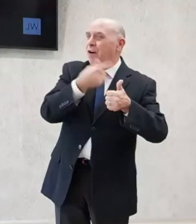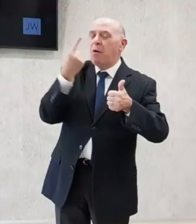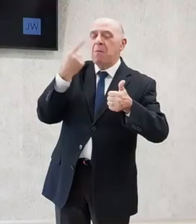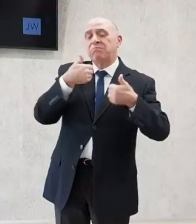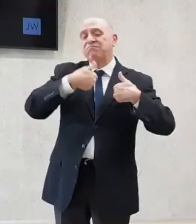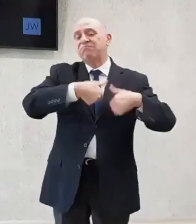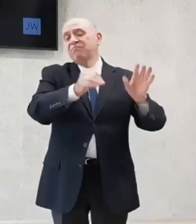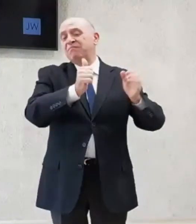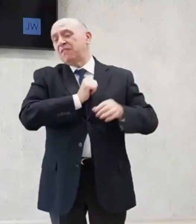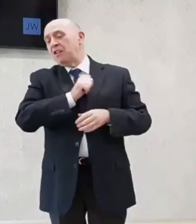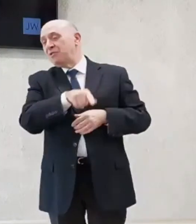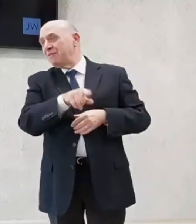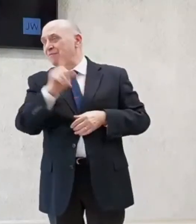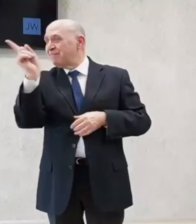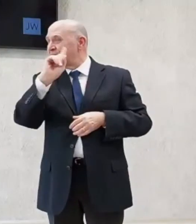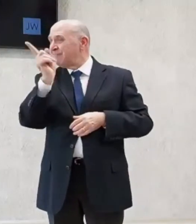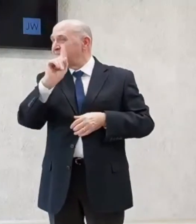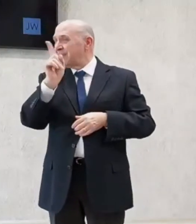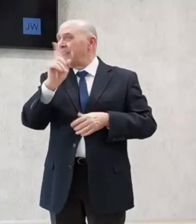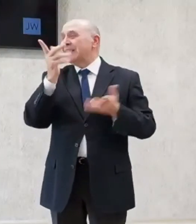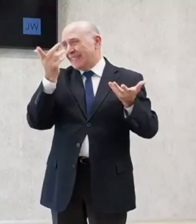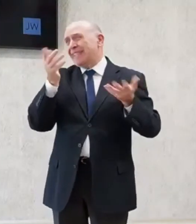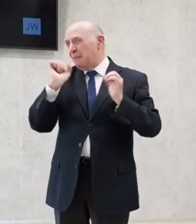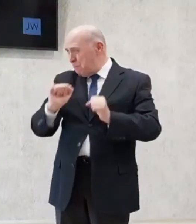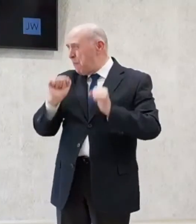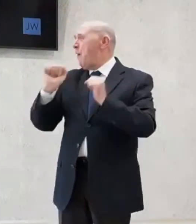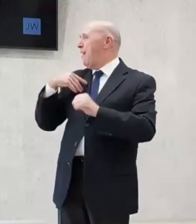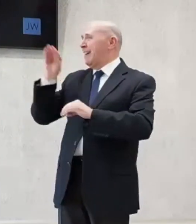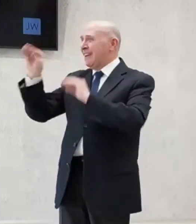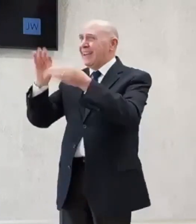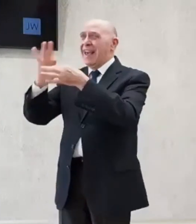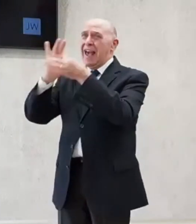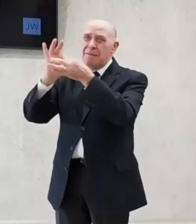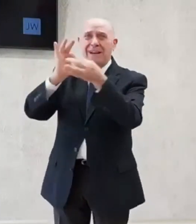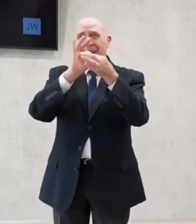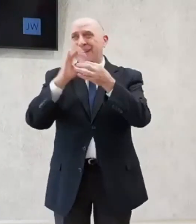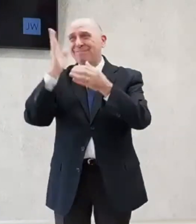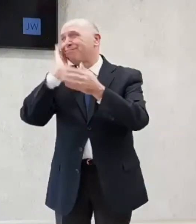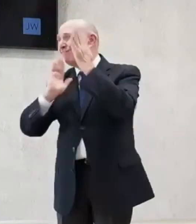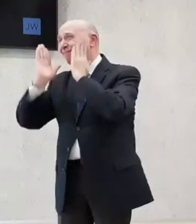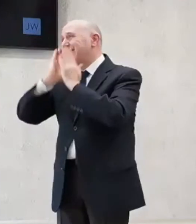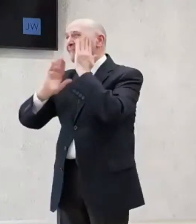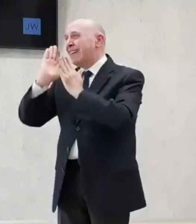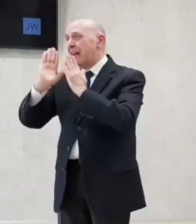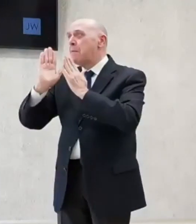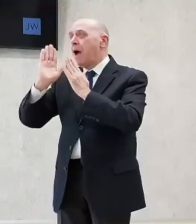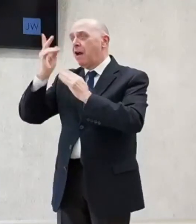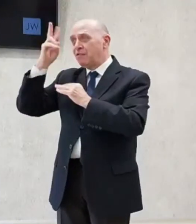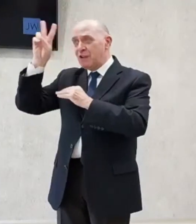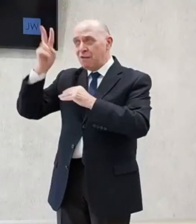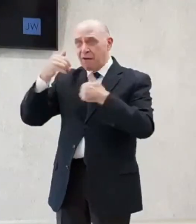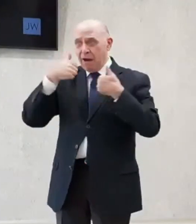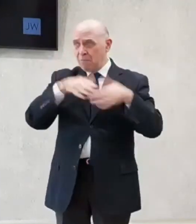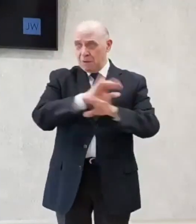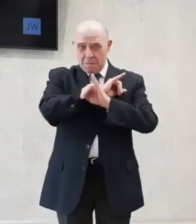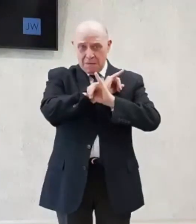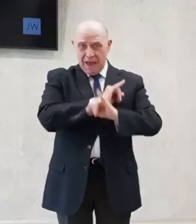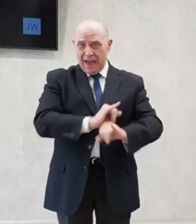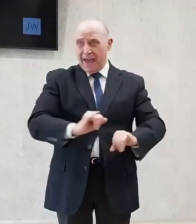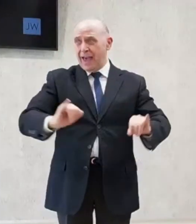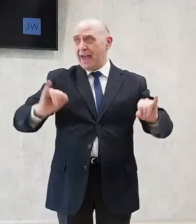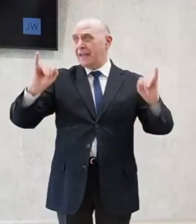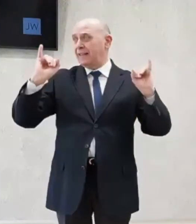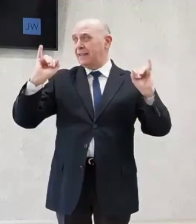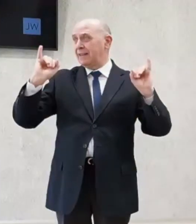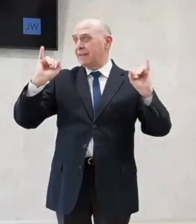bisogno di aiuto forse ci rivolgiamo a qualche amico ma Geova non ci non ci abbandona mai È meraviglioso